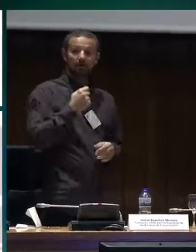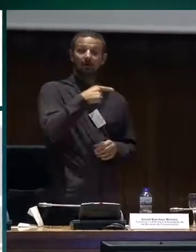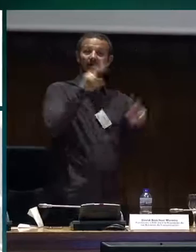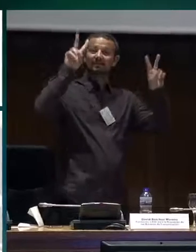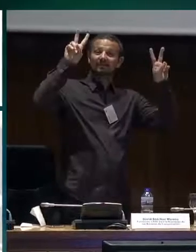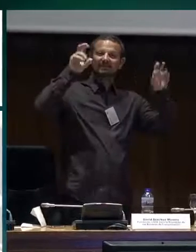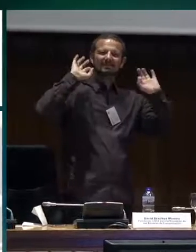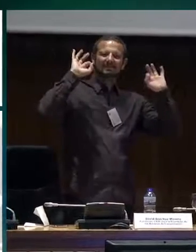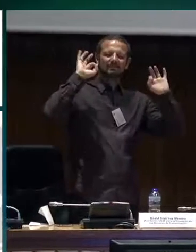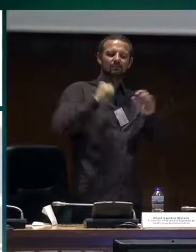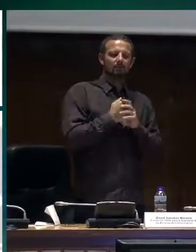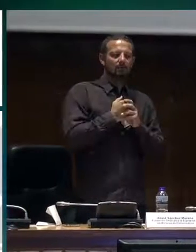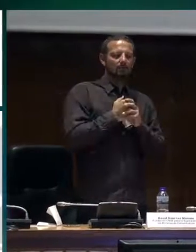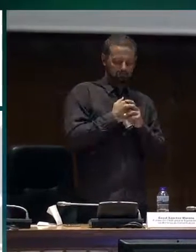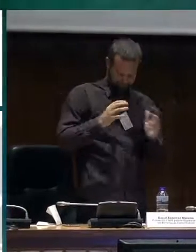por venir.